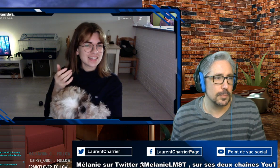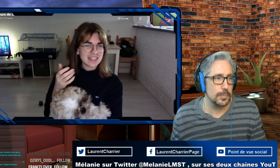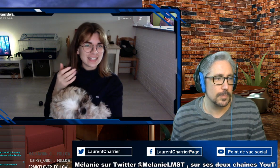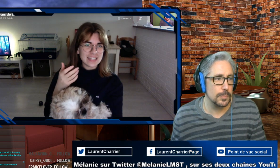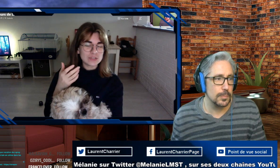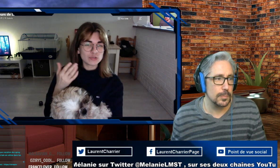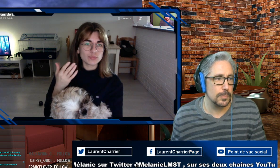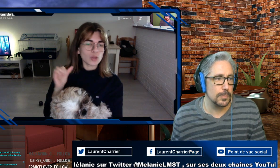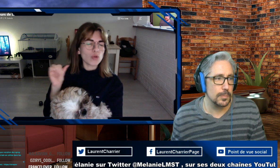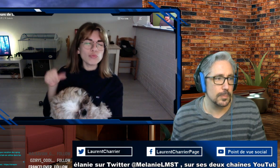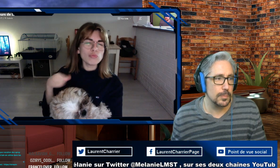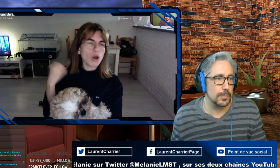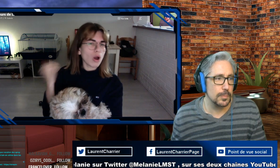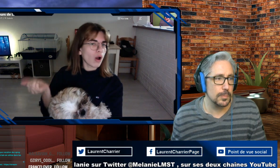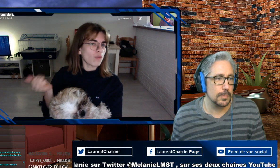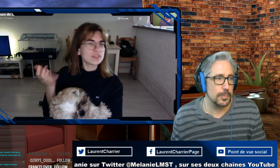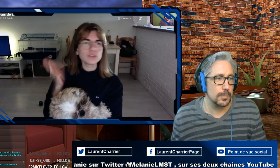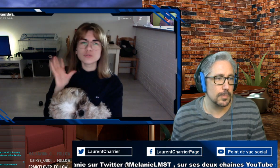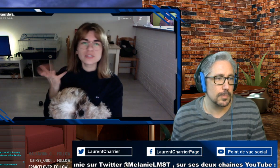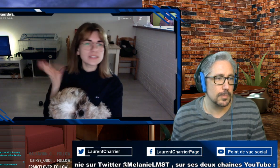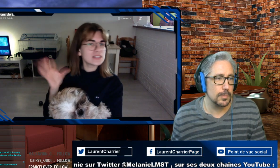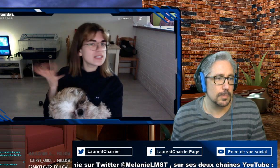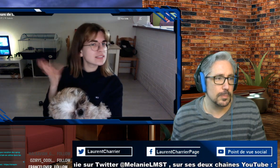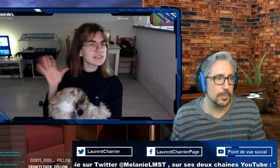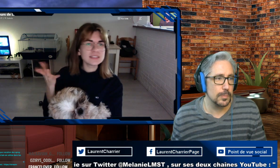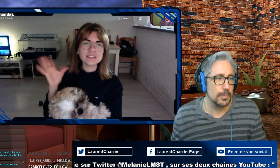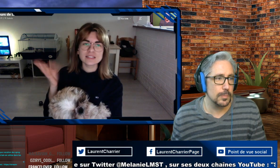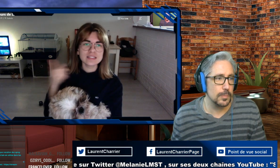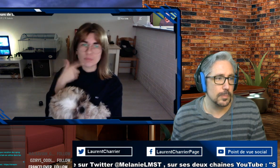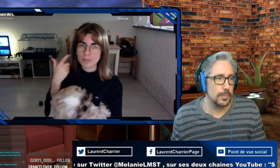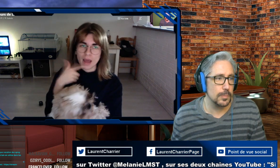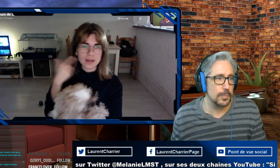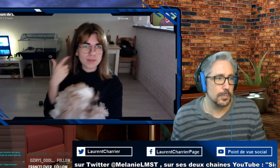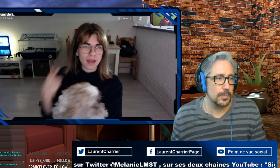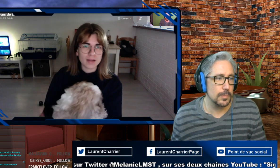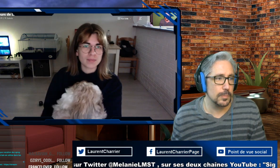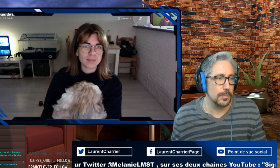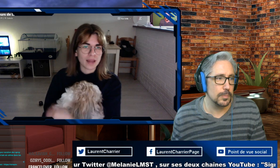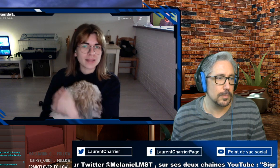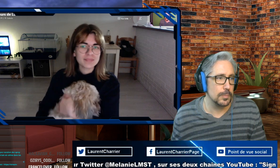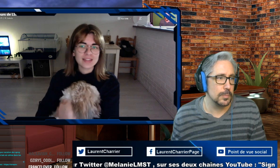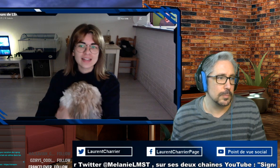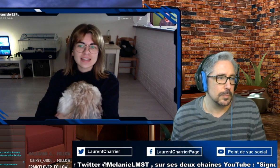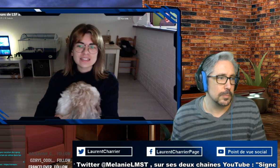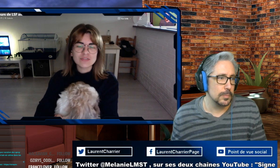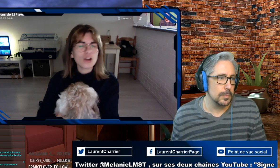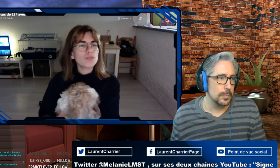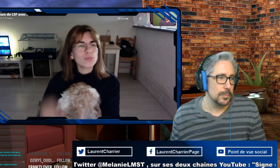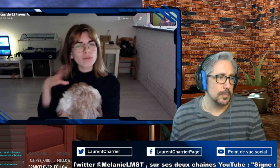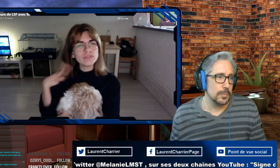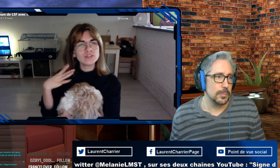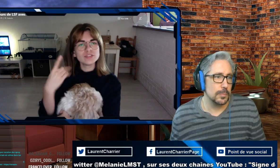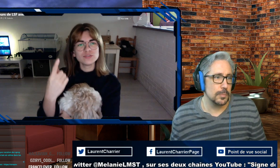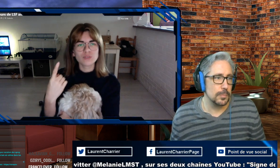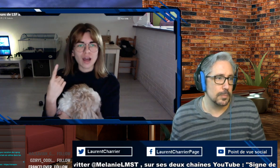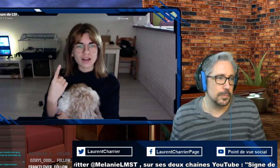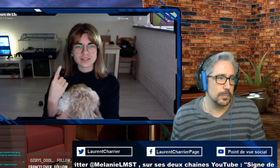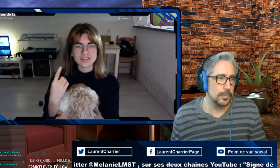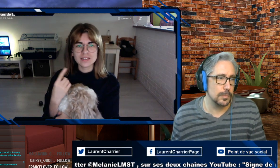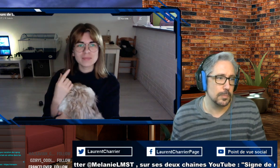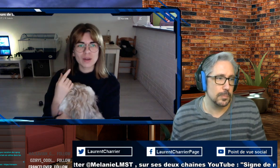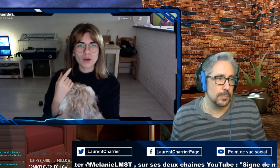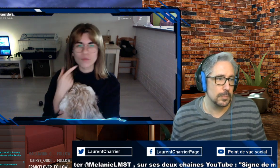ami. Du coup, pendant une heure, on fait que de signer, on peut parler. Et des fois, le peuple venait nous